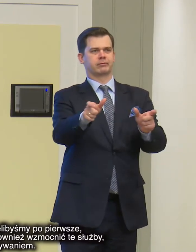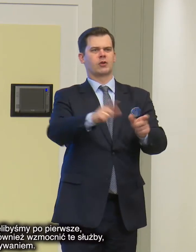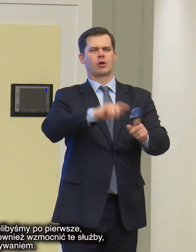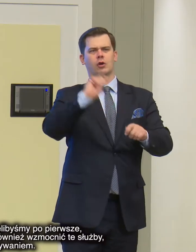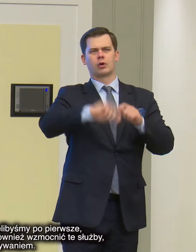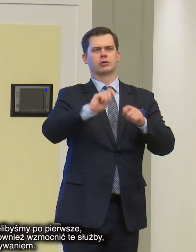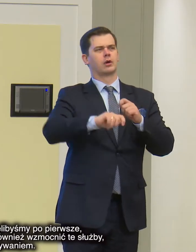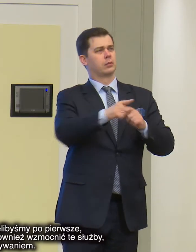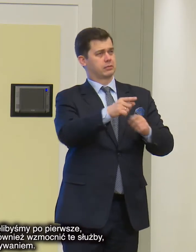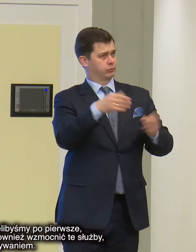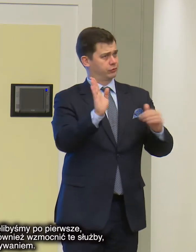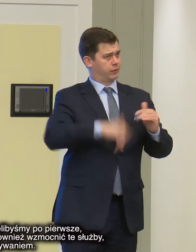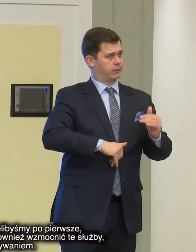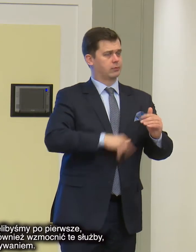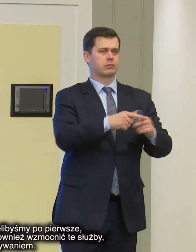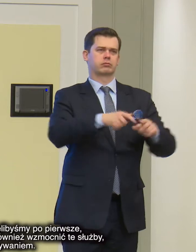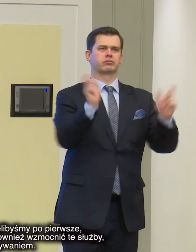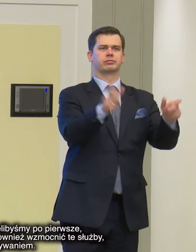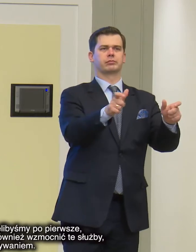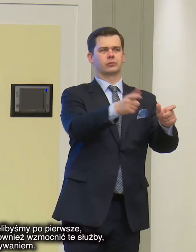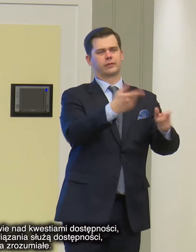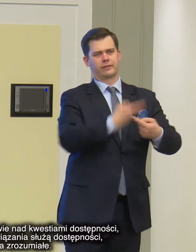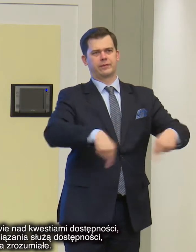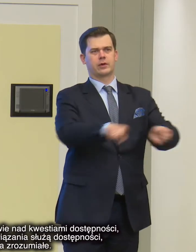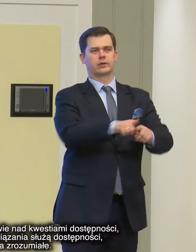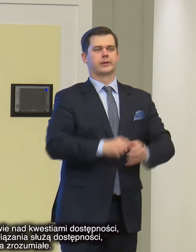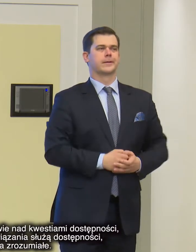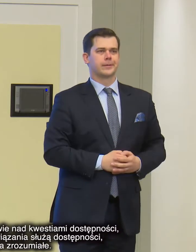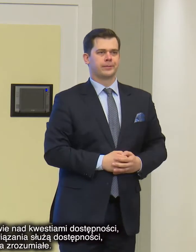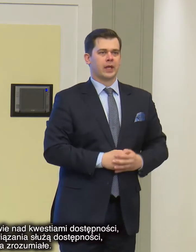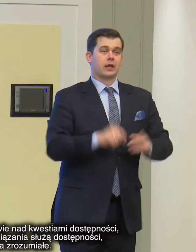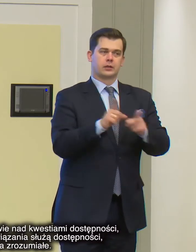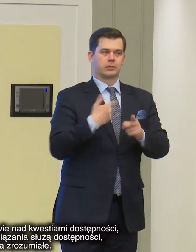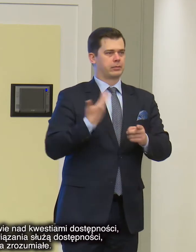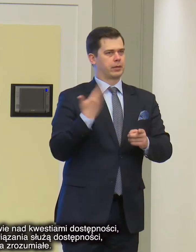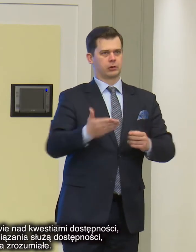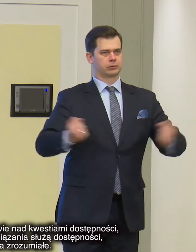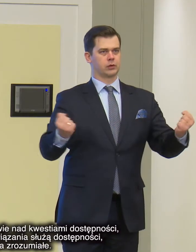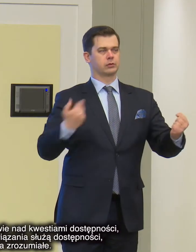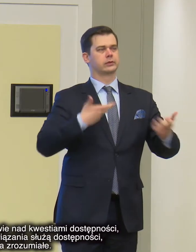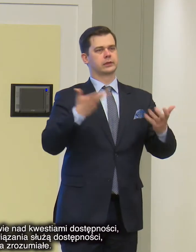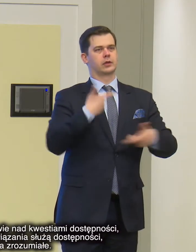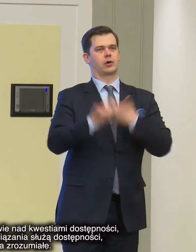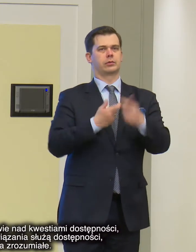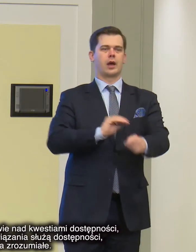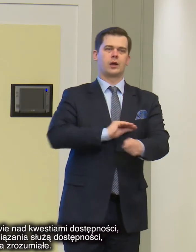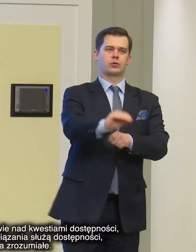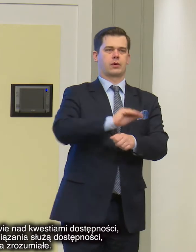egzekucją prawa, jego praktycznym wykonywaniem. Bardzo mocno stawiamy na edukację na